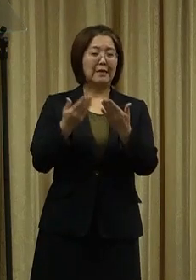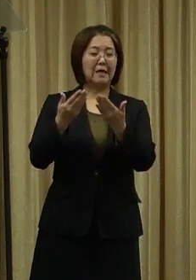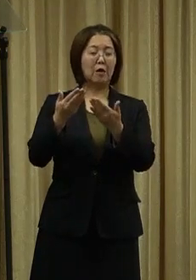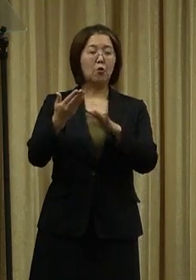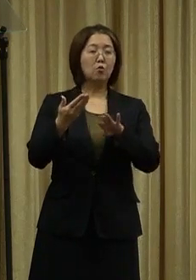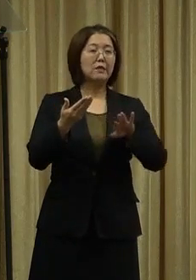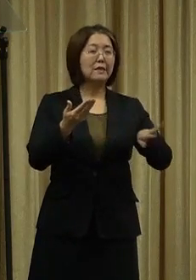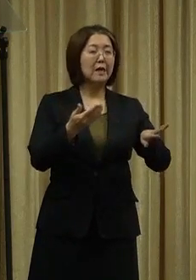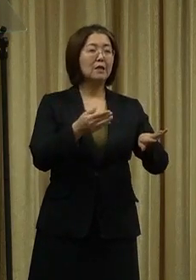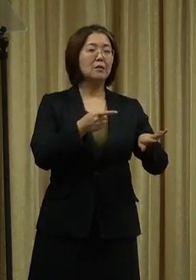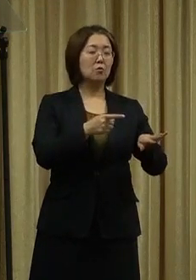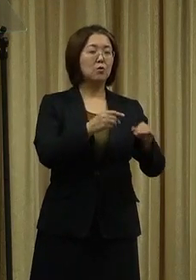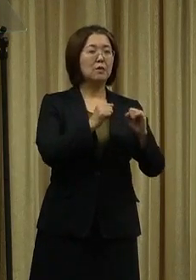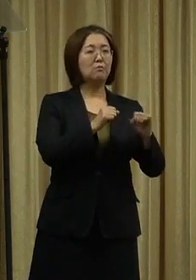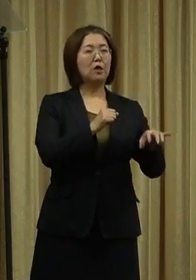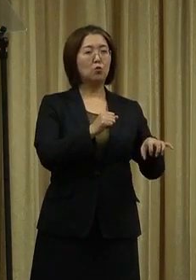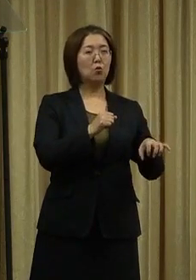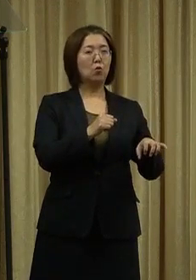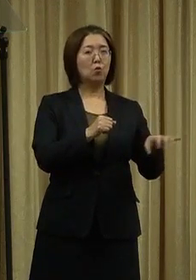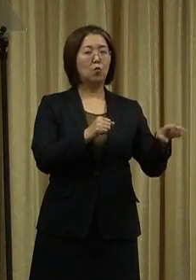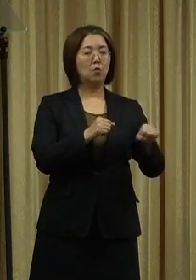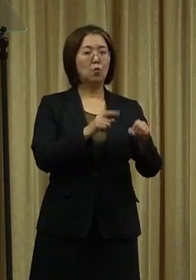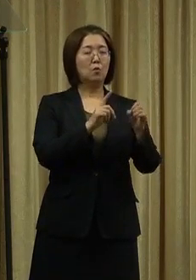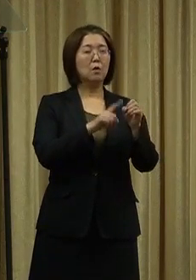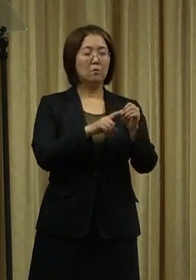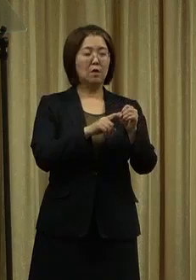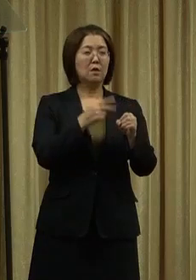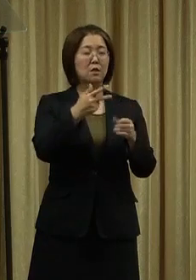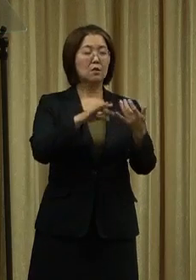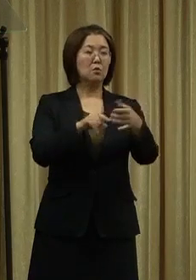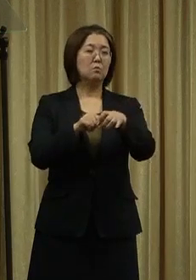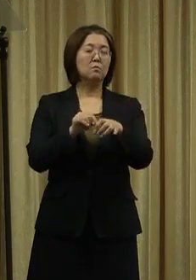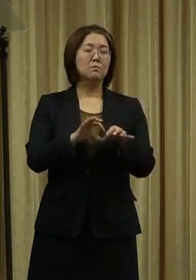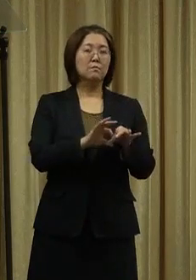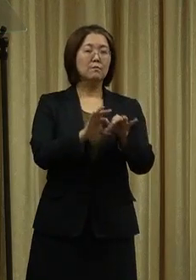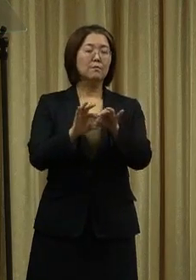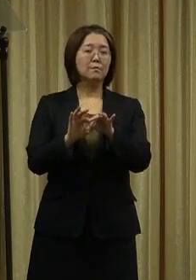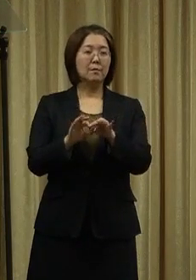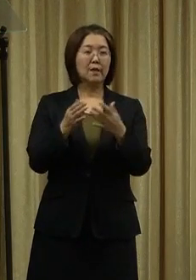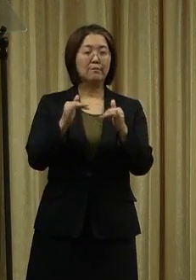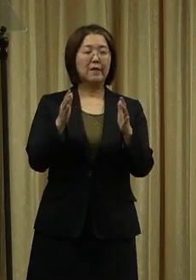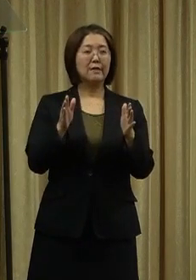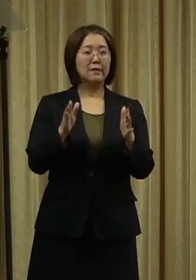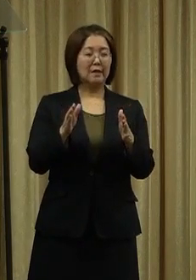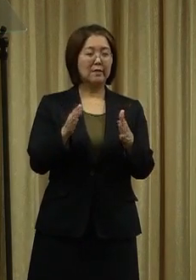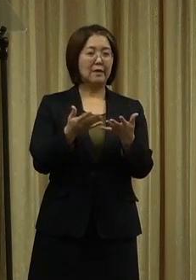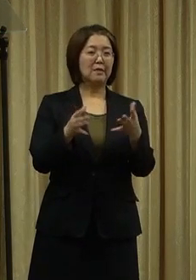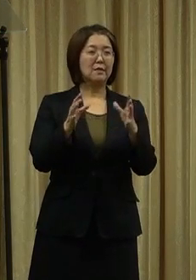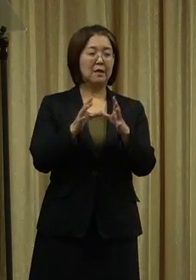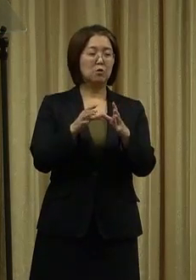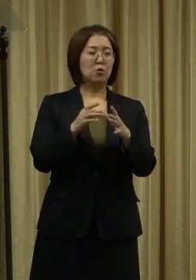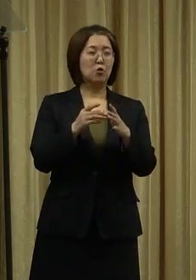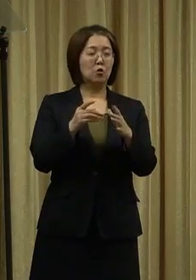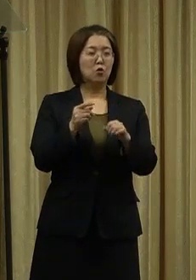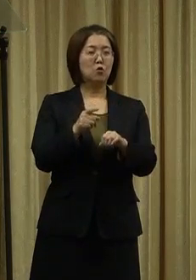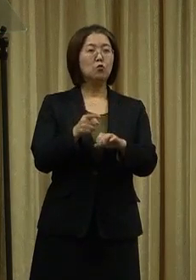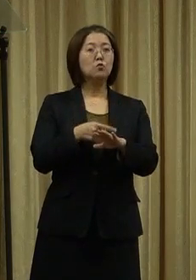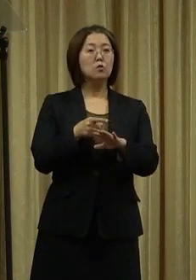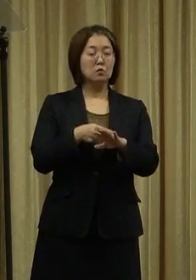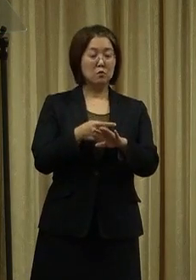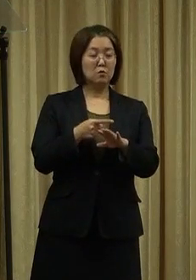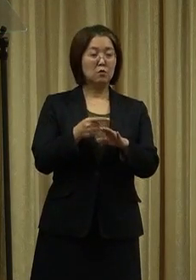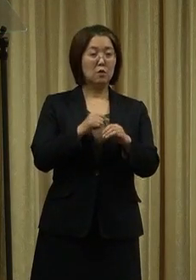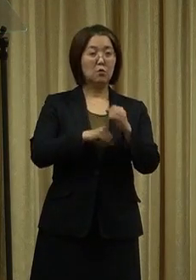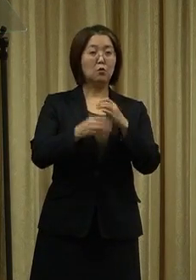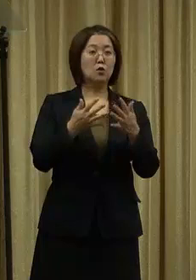外での居場所を確保するため市町村との連携により民間団体の特色ある取り組みを支援するほか